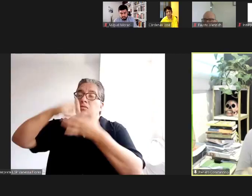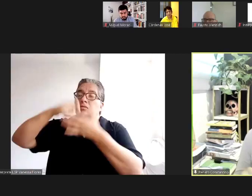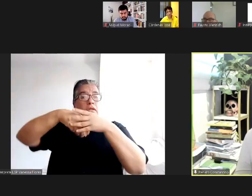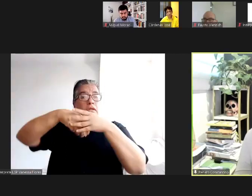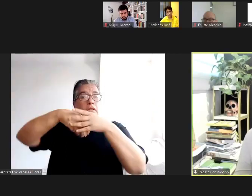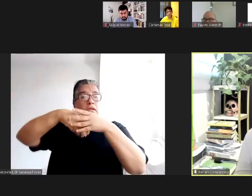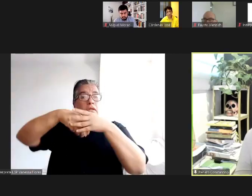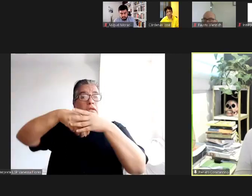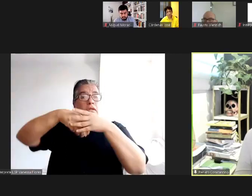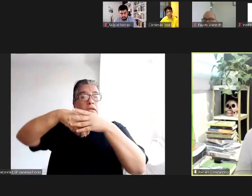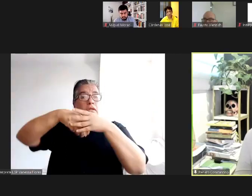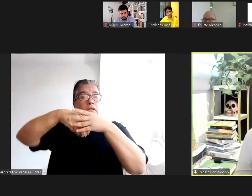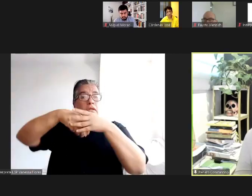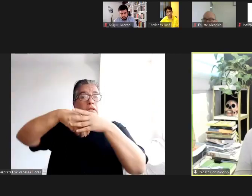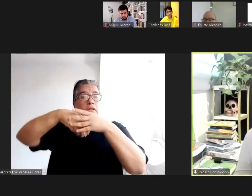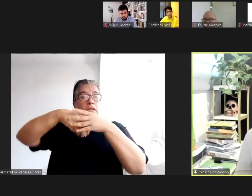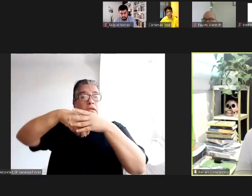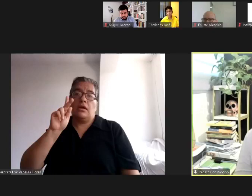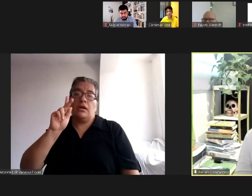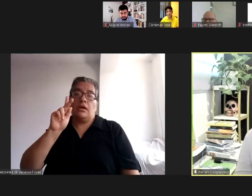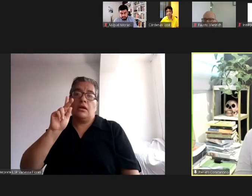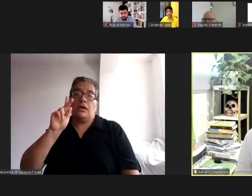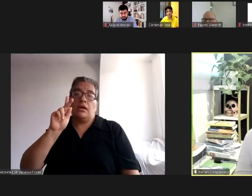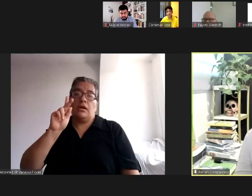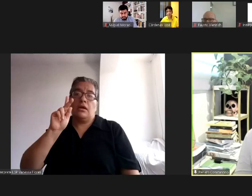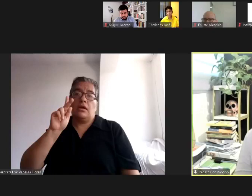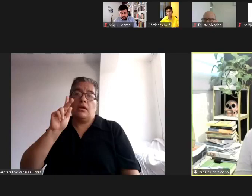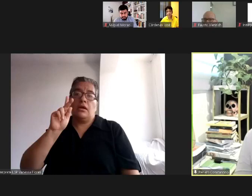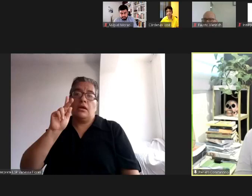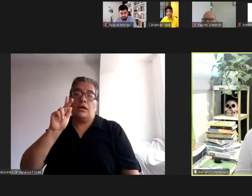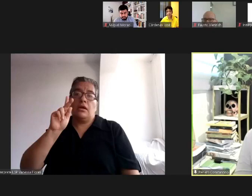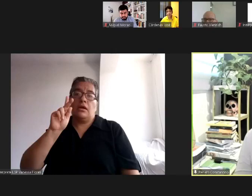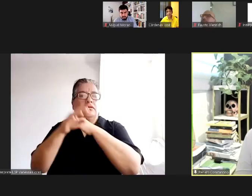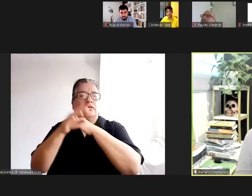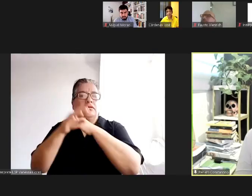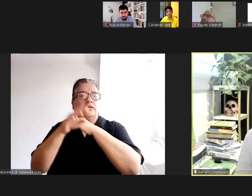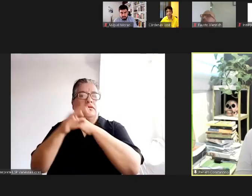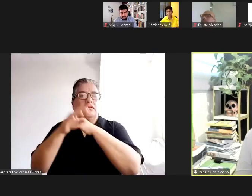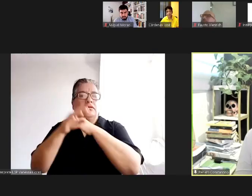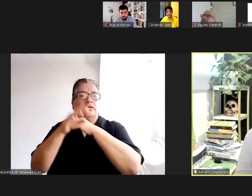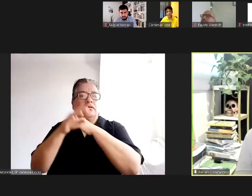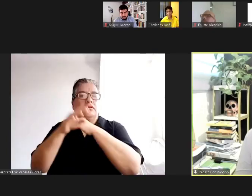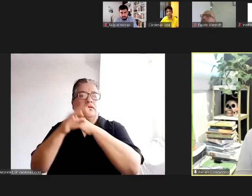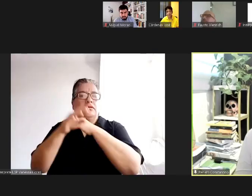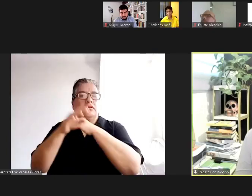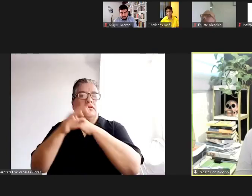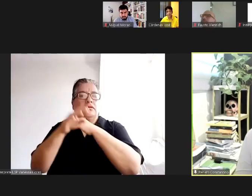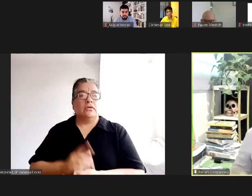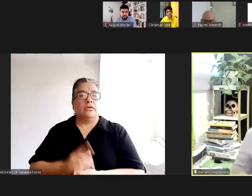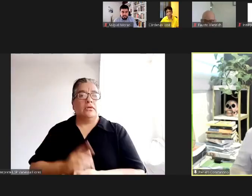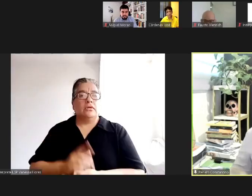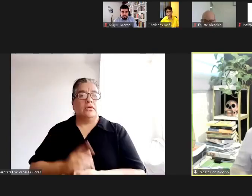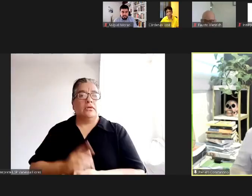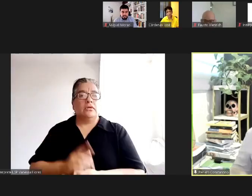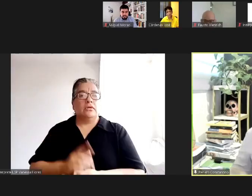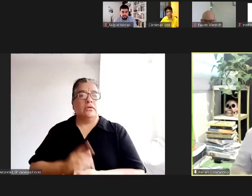el acceso a las obras. Y creo que justamente en el Tratado de Marrakech es